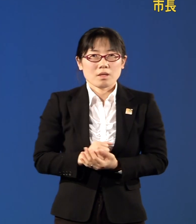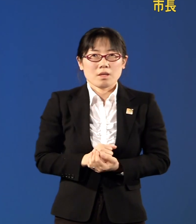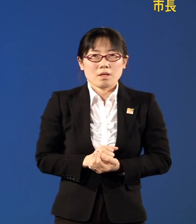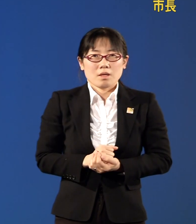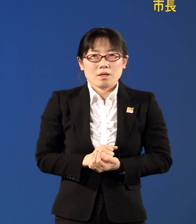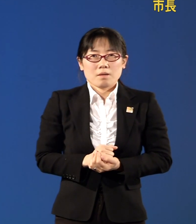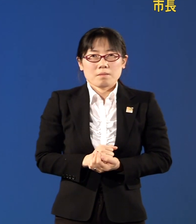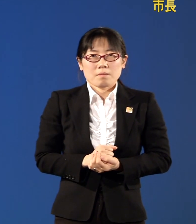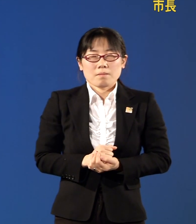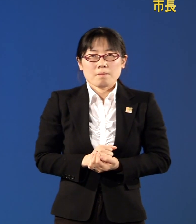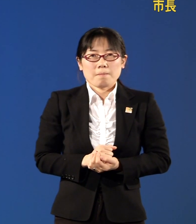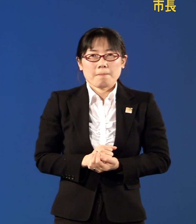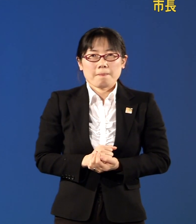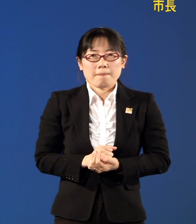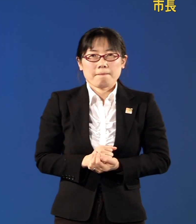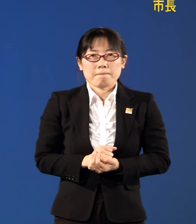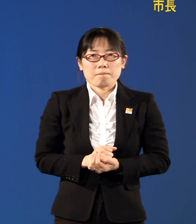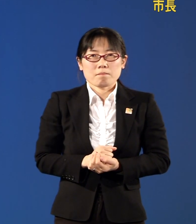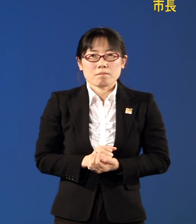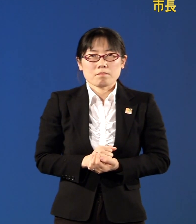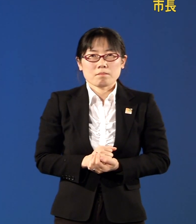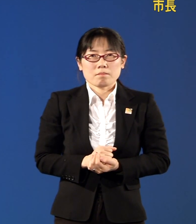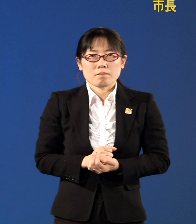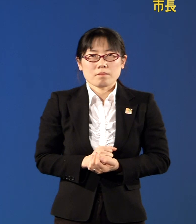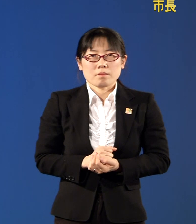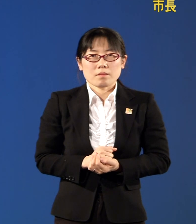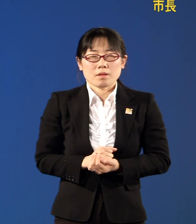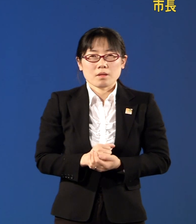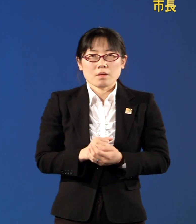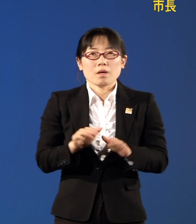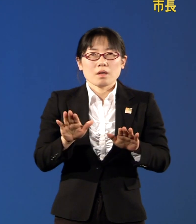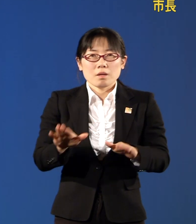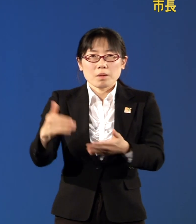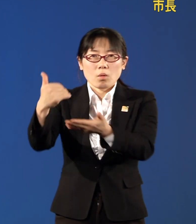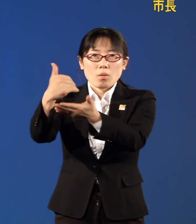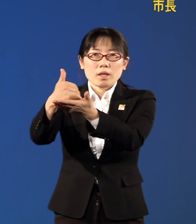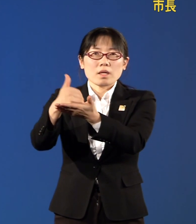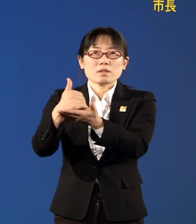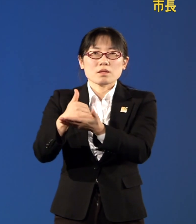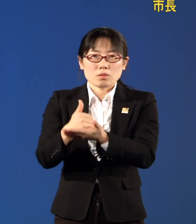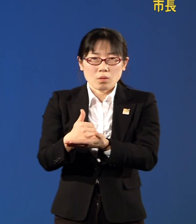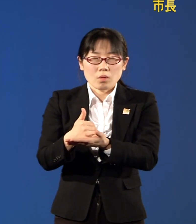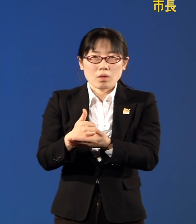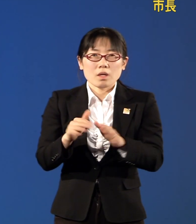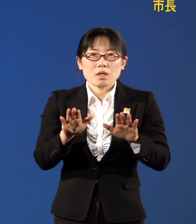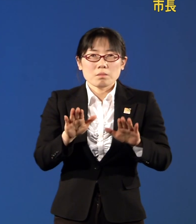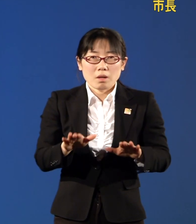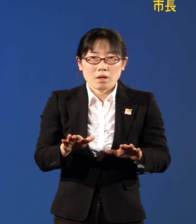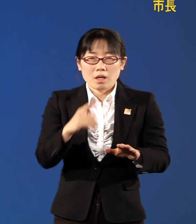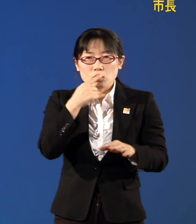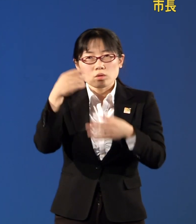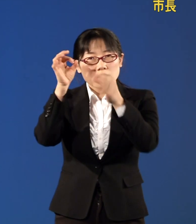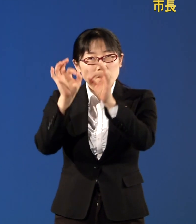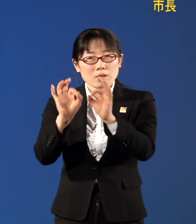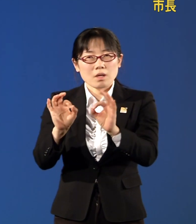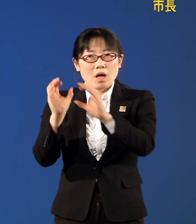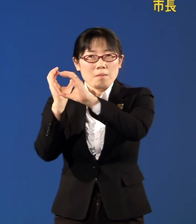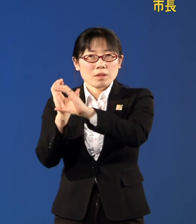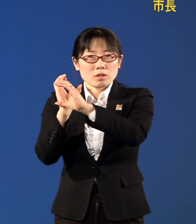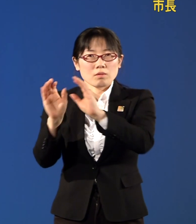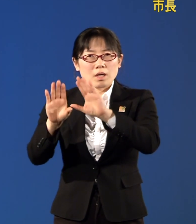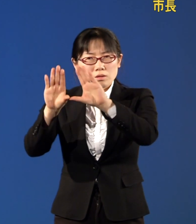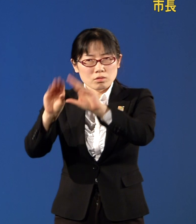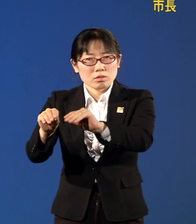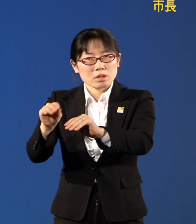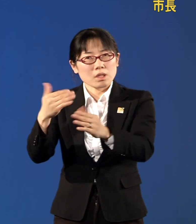すみません、今の話ですと、はい、 現時点では中止ではないですが、はい、開